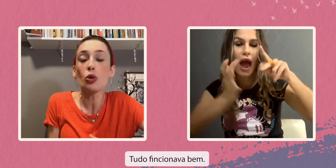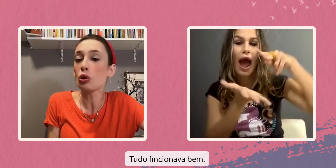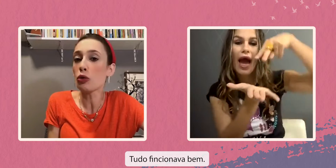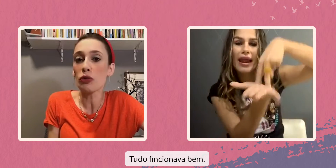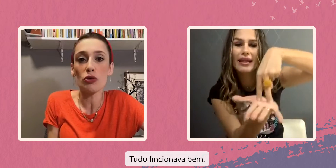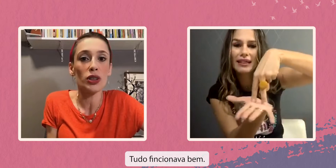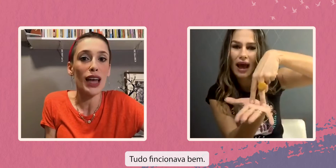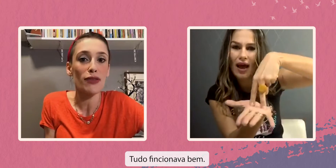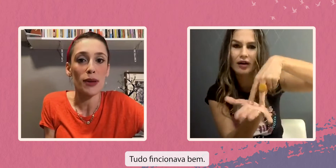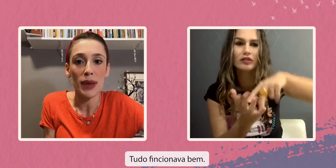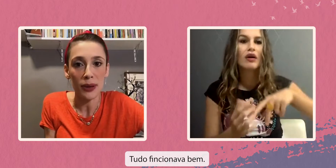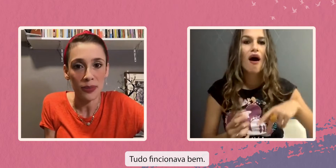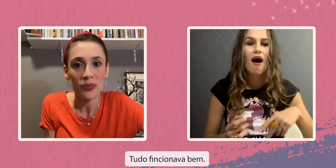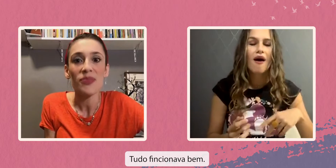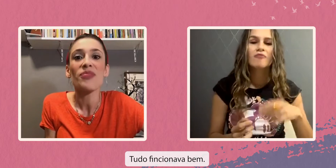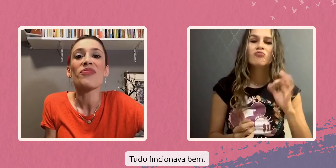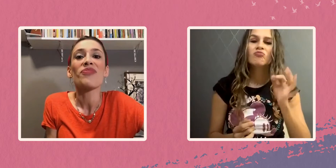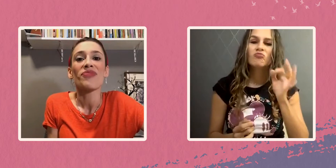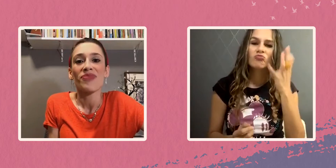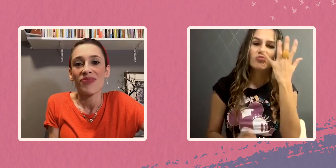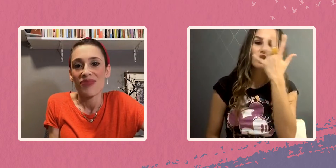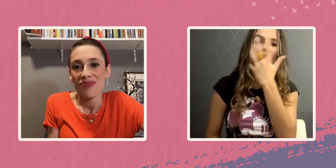e tudo funcionava bem.